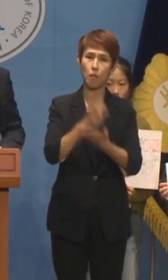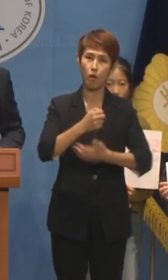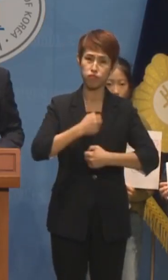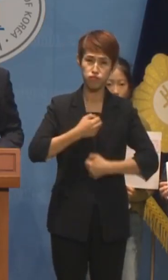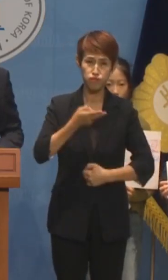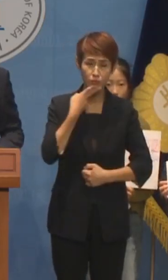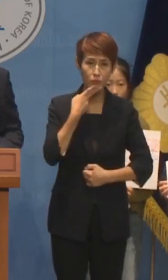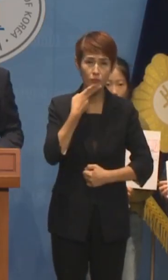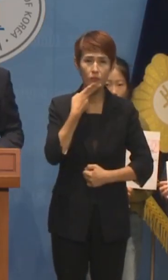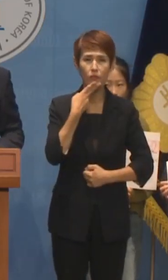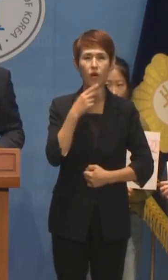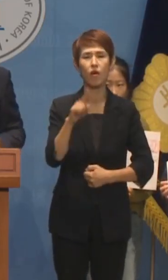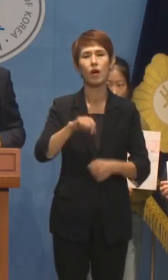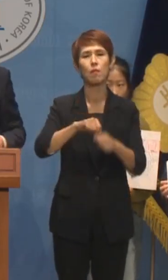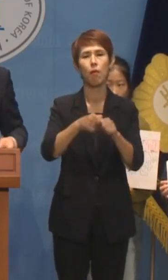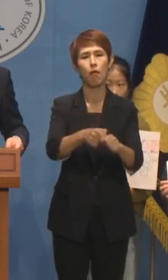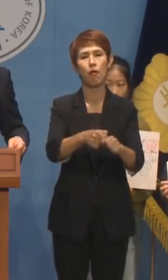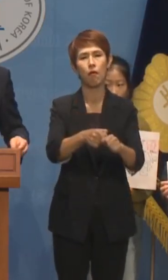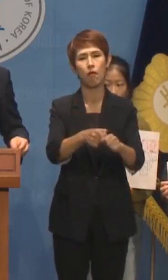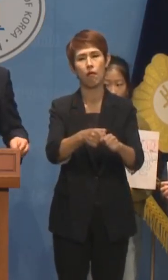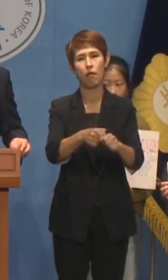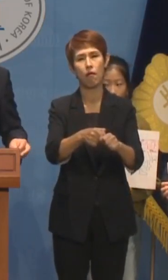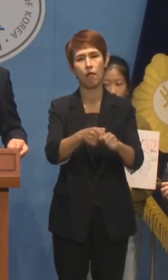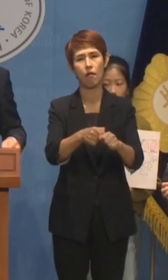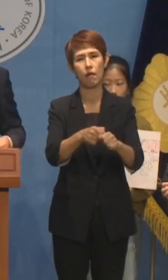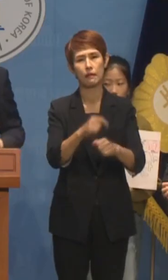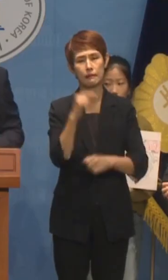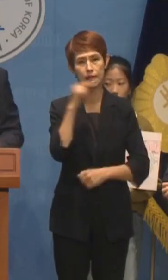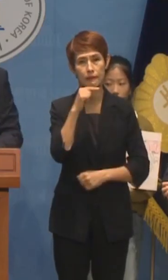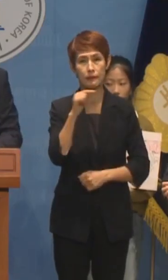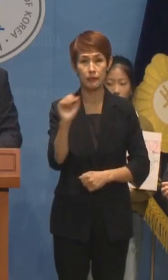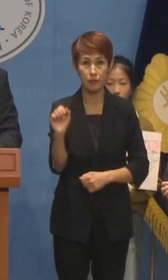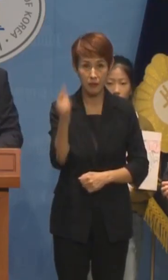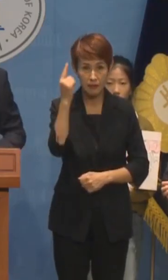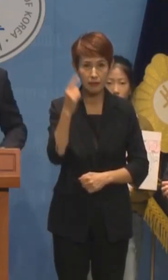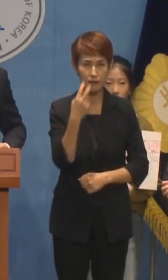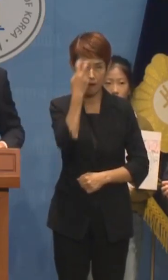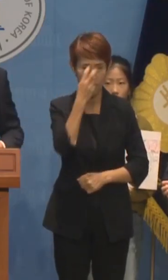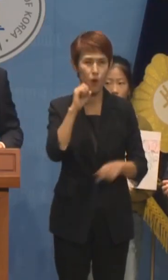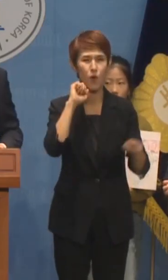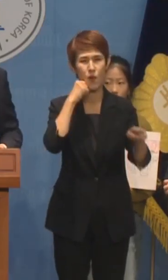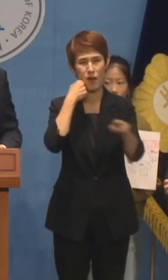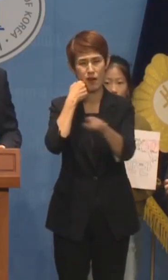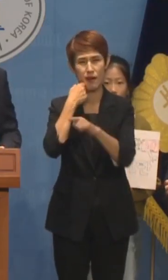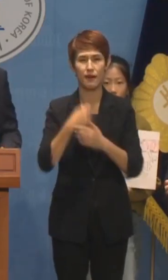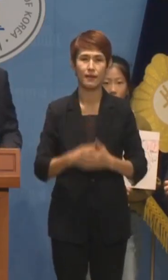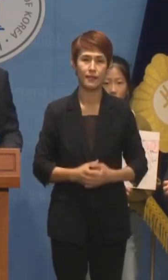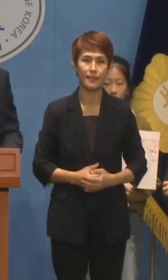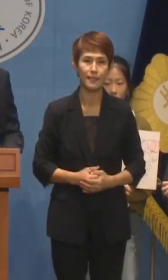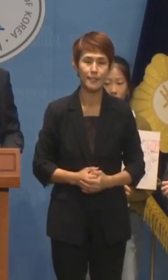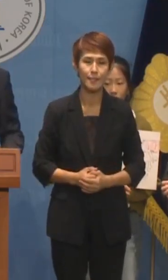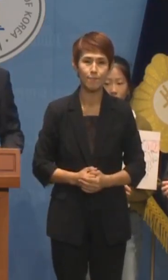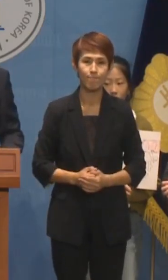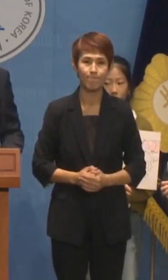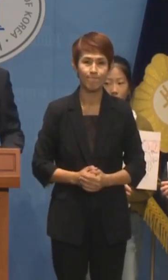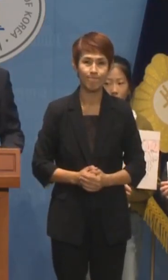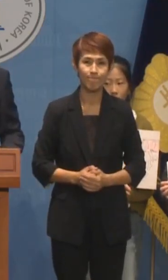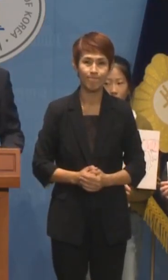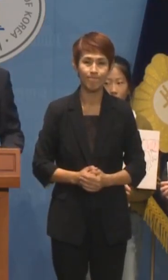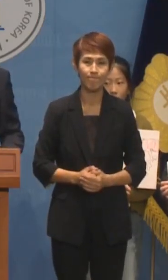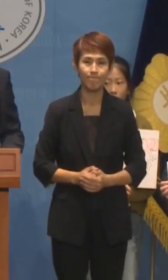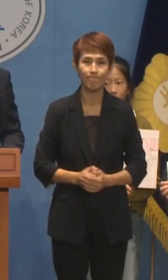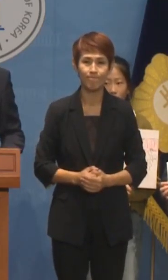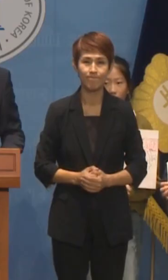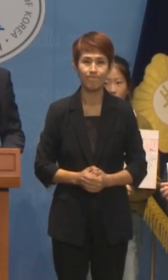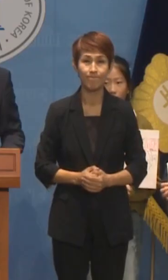않을 경우에 처벌이 너무 강합니다. 그래서 오히려 단속도 쉽지 않고 바로잡기가 쉽지 않은 그런 경우에